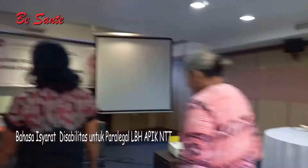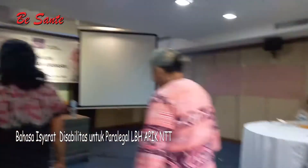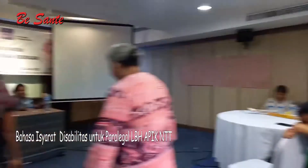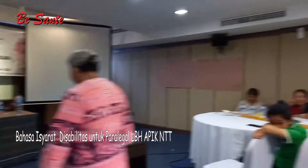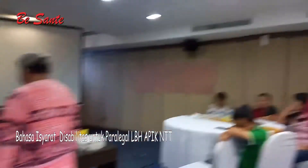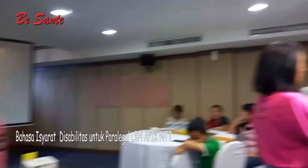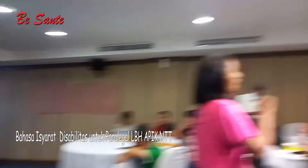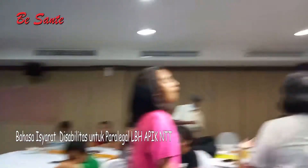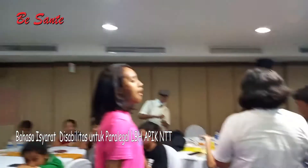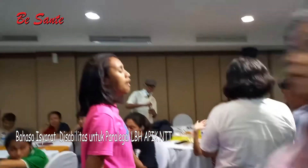Kak Ike.